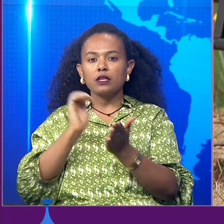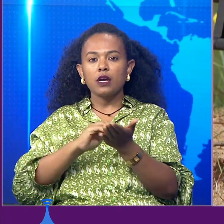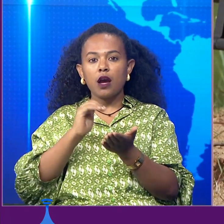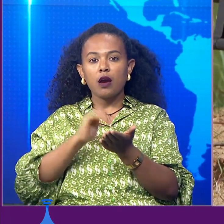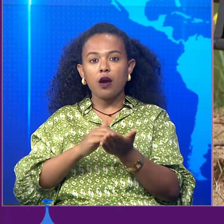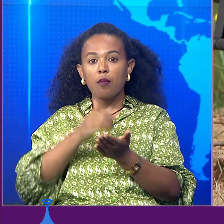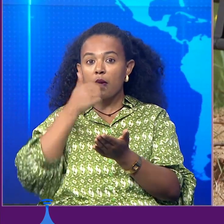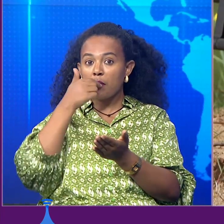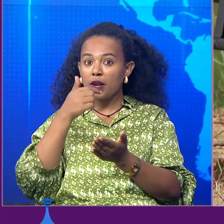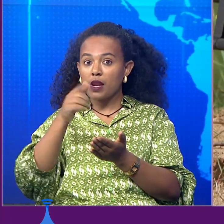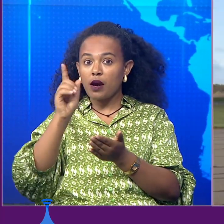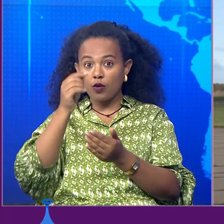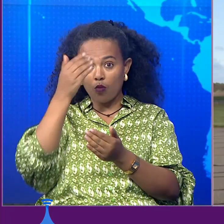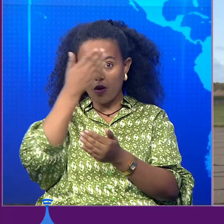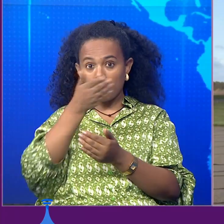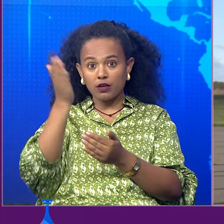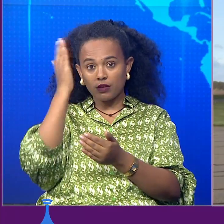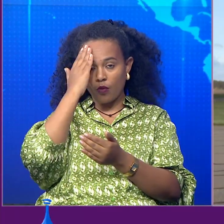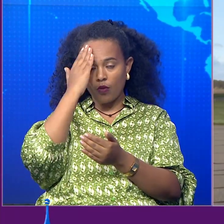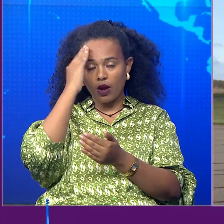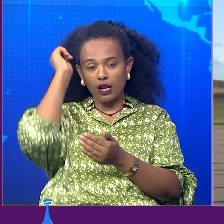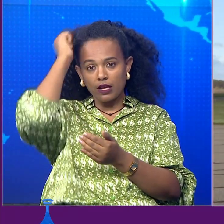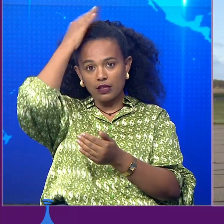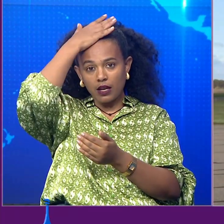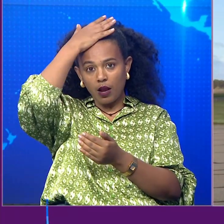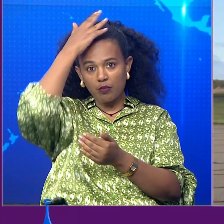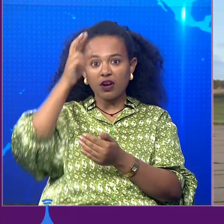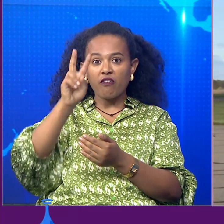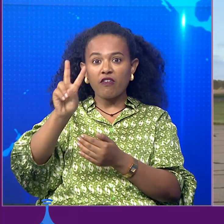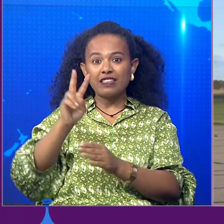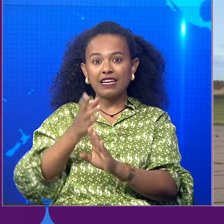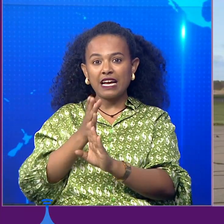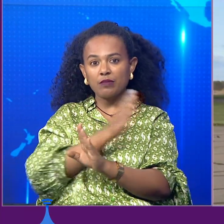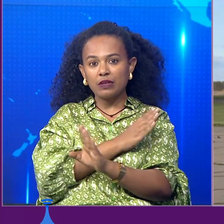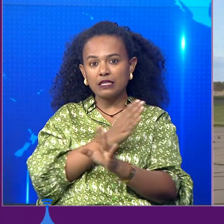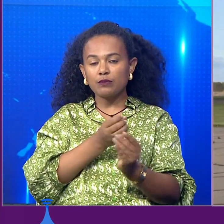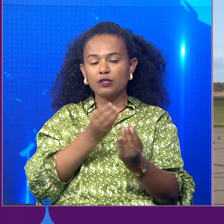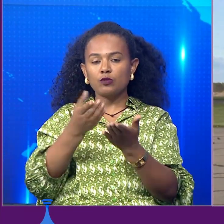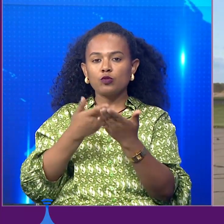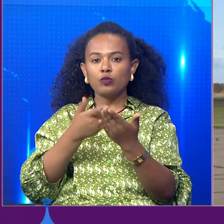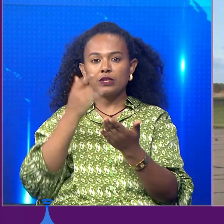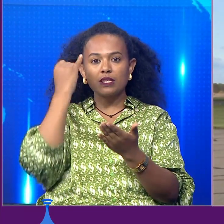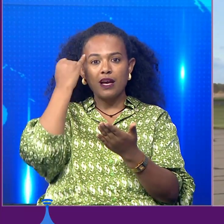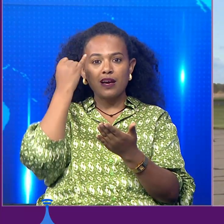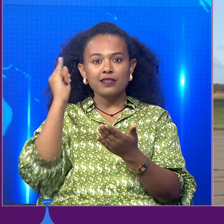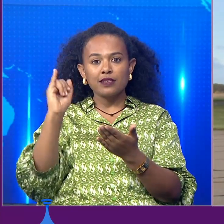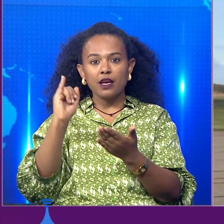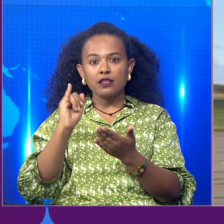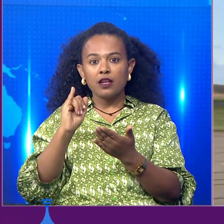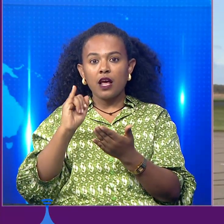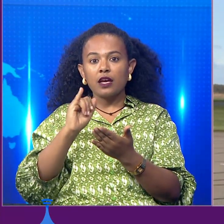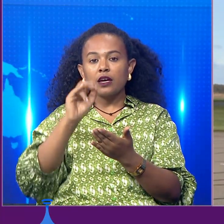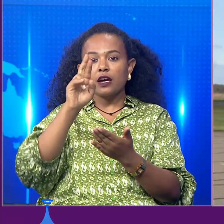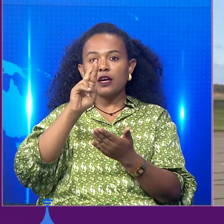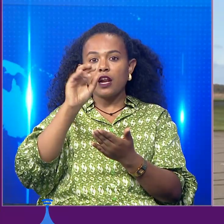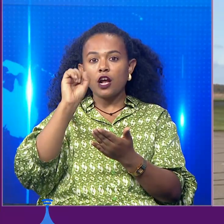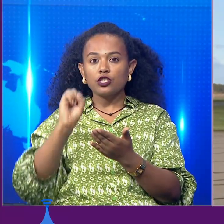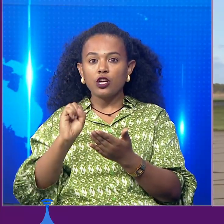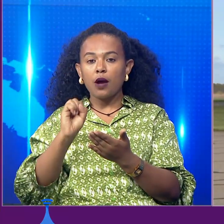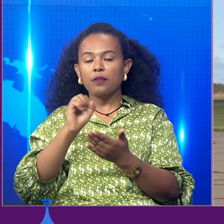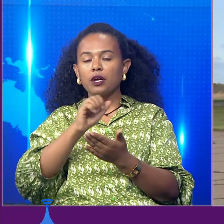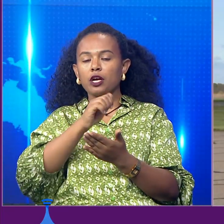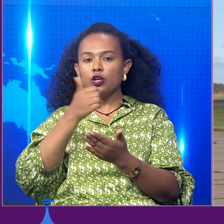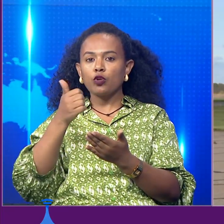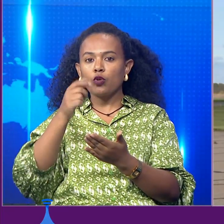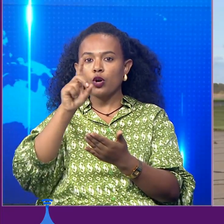ማስገንዘቧ ይታወቃል። ትራምፕ ከቫቲካን መልስ በሰጡት በዚያ አስተያየታቸው ላይ ከራሽያም ሆነ ከዩክሬን